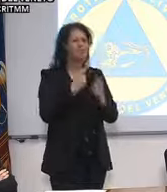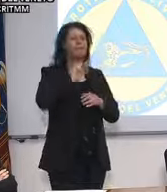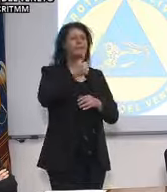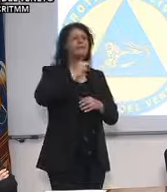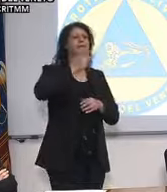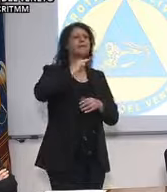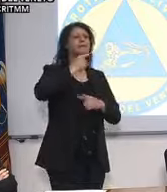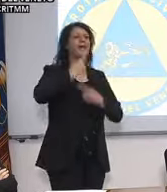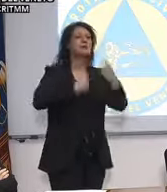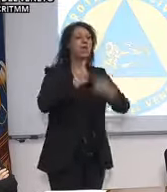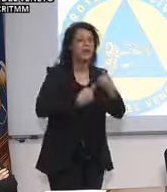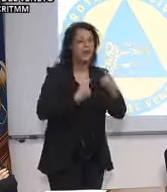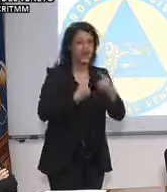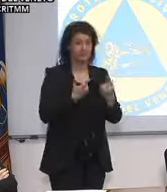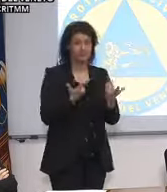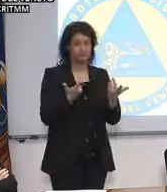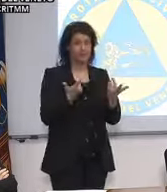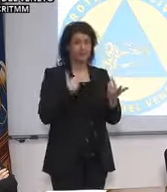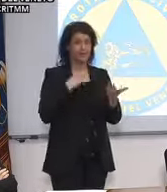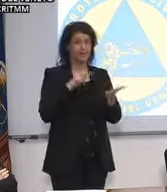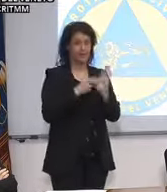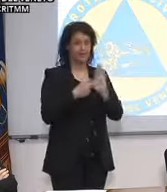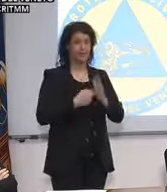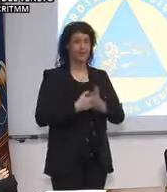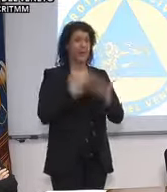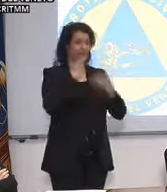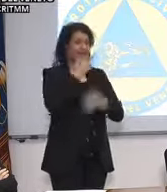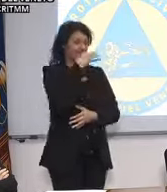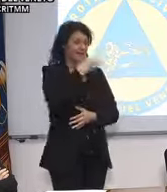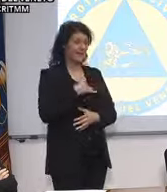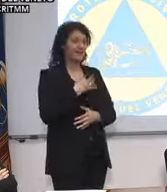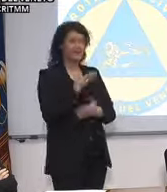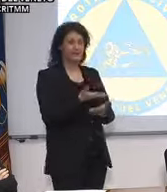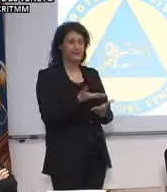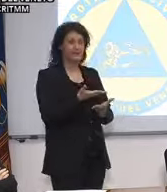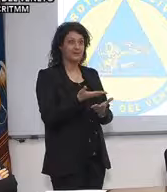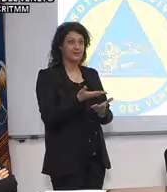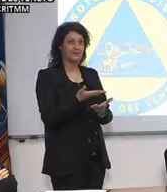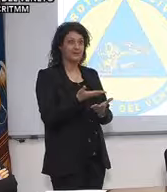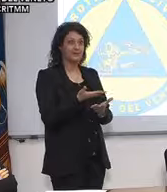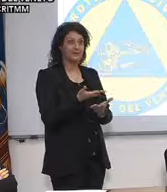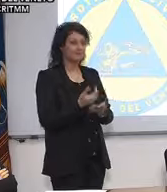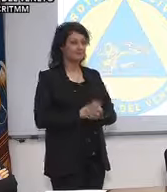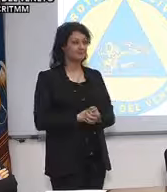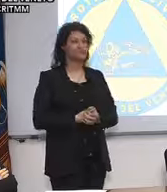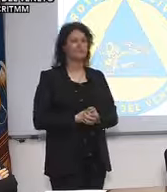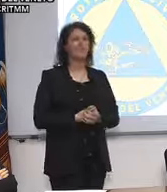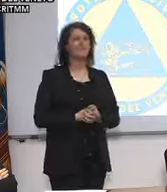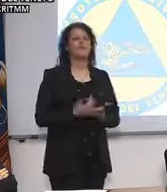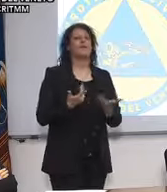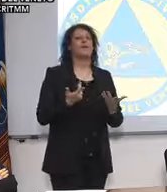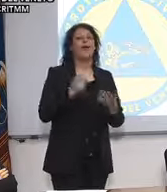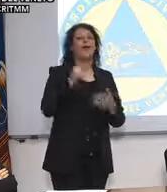molto precise, come dice l'assessore. Amorosa? Anche amorosa è una sentenza. In questo periodo è